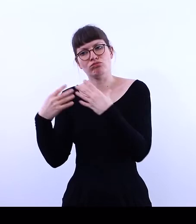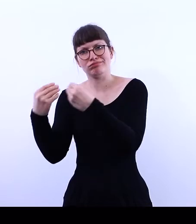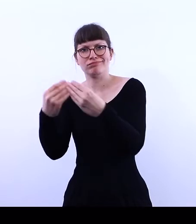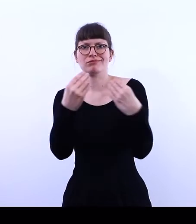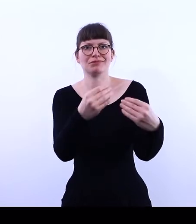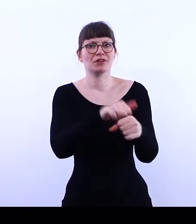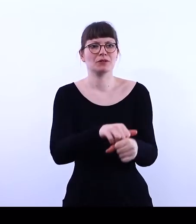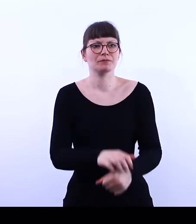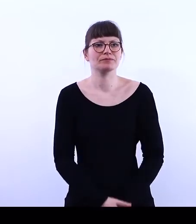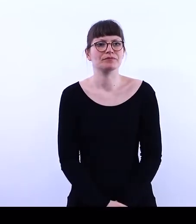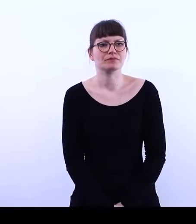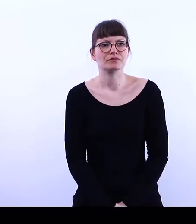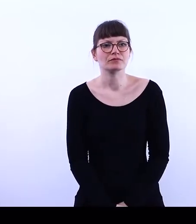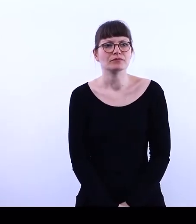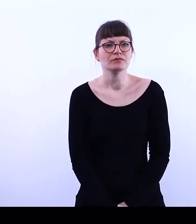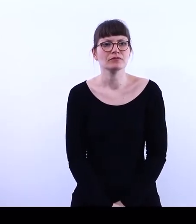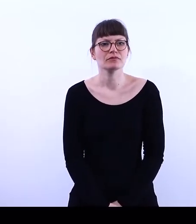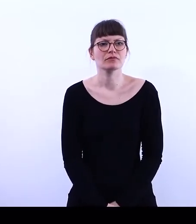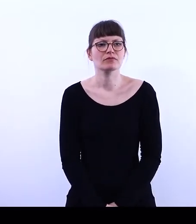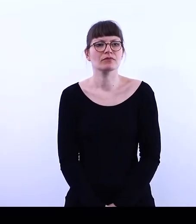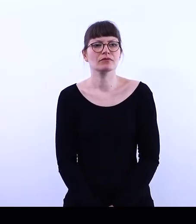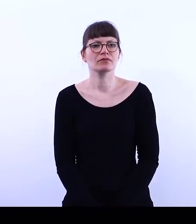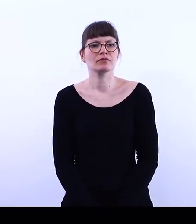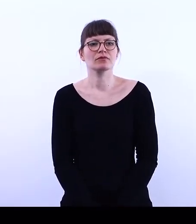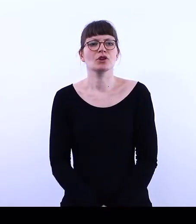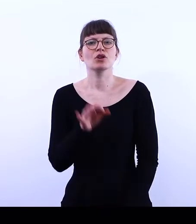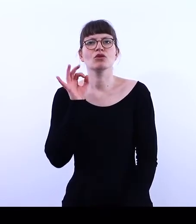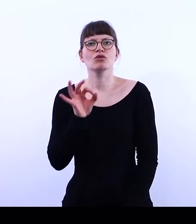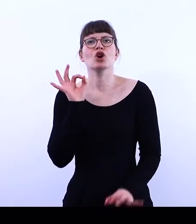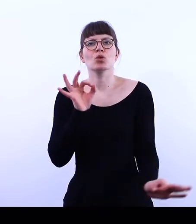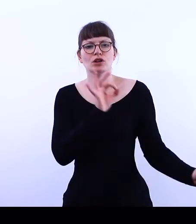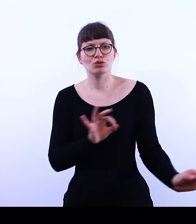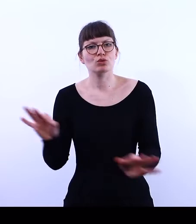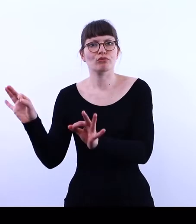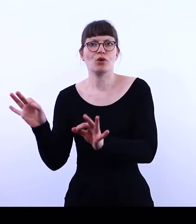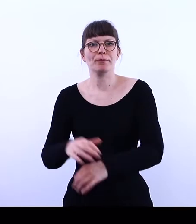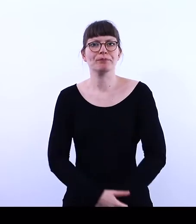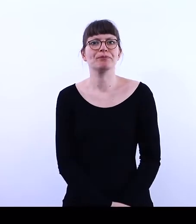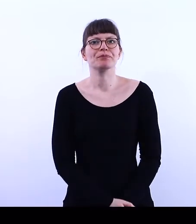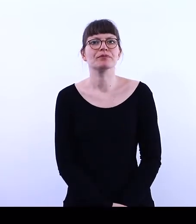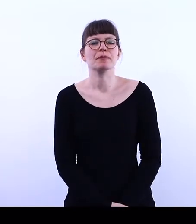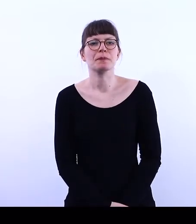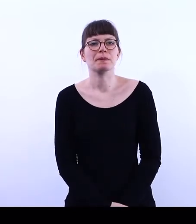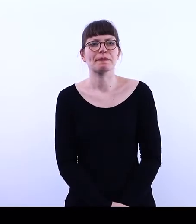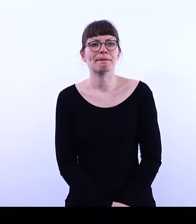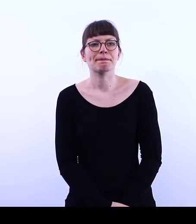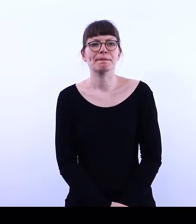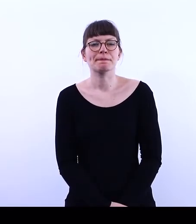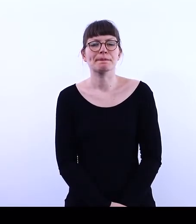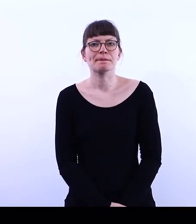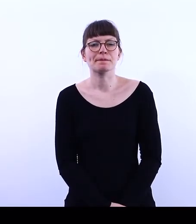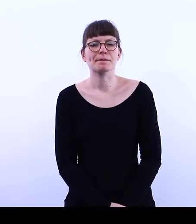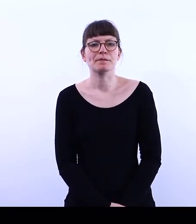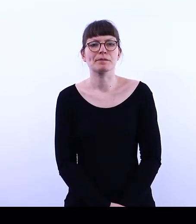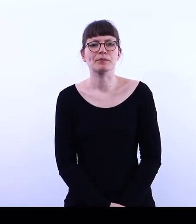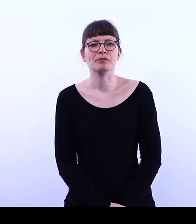oder können, um das eben auch gut durchführen zu können. Eine zweite Sache, um das Handlungsfeld,